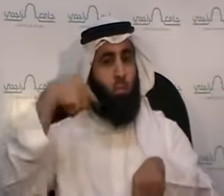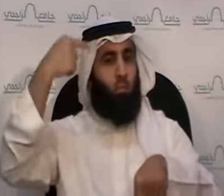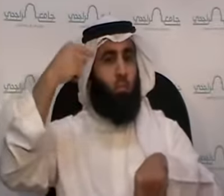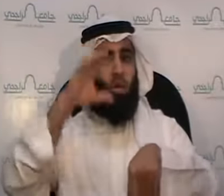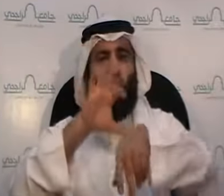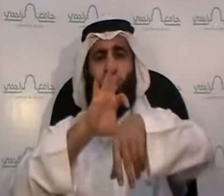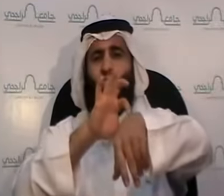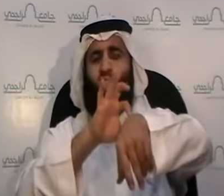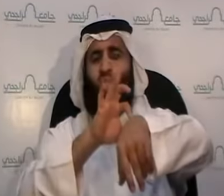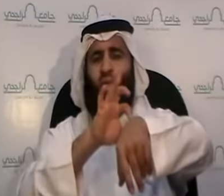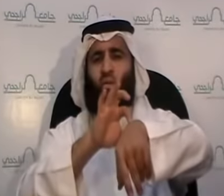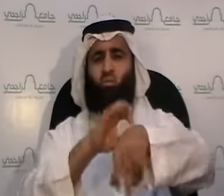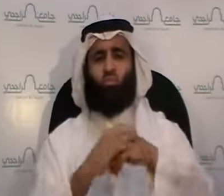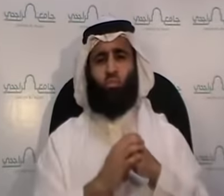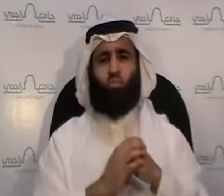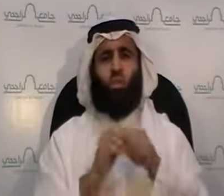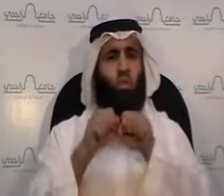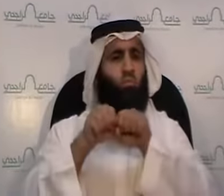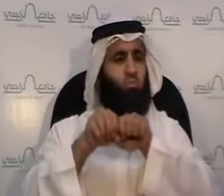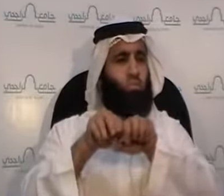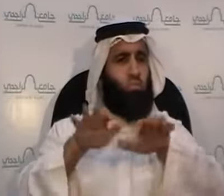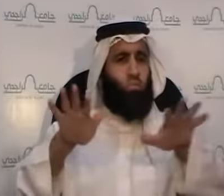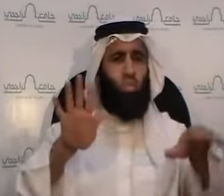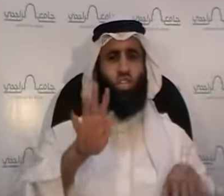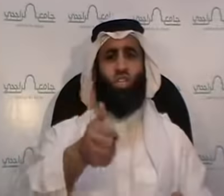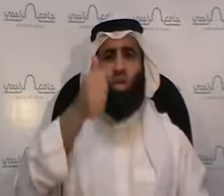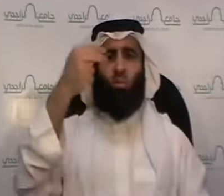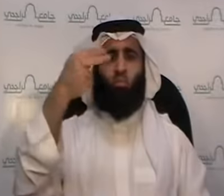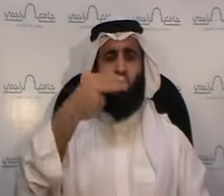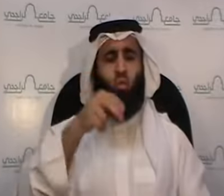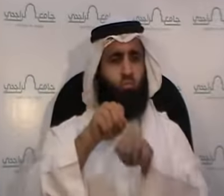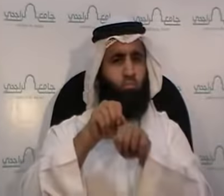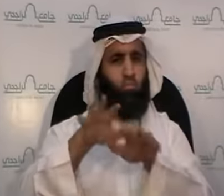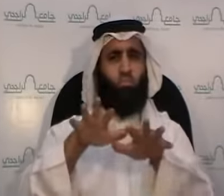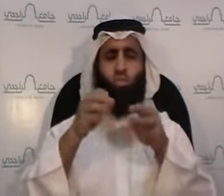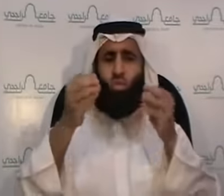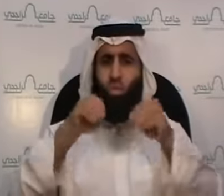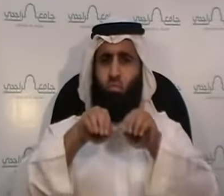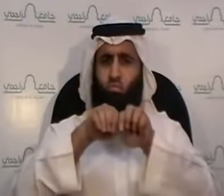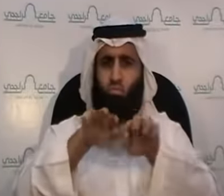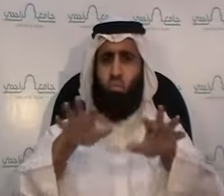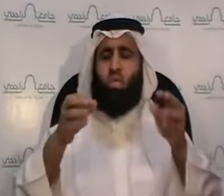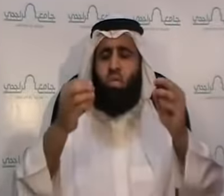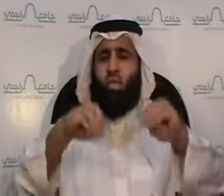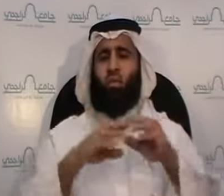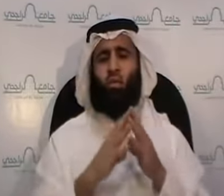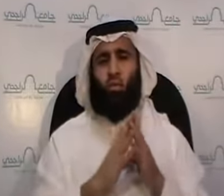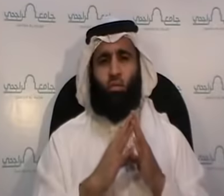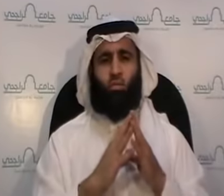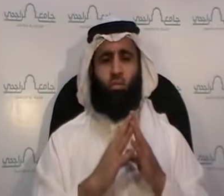الأمراض شاع وذاع، وهو يشيع ويذيع كلما